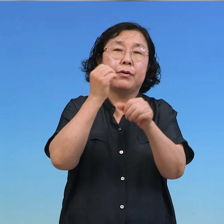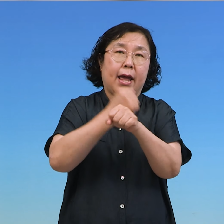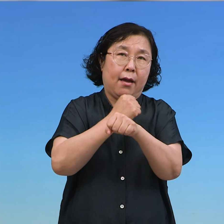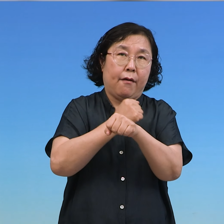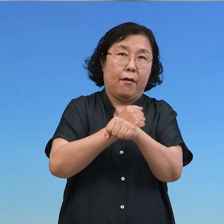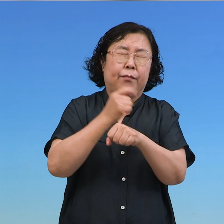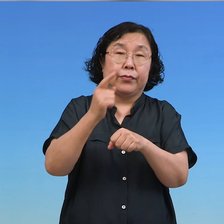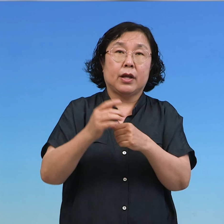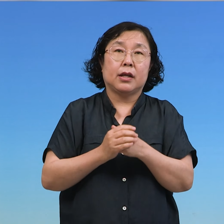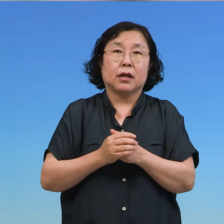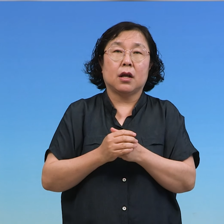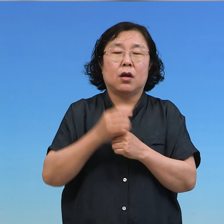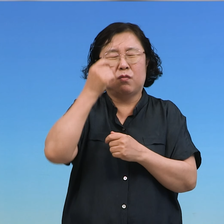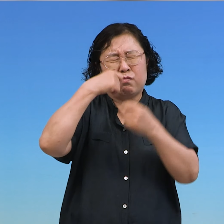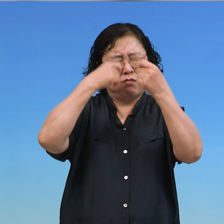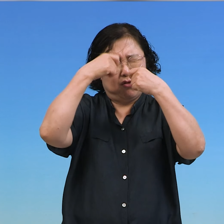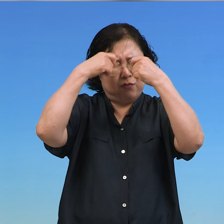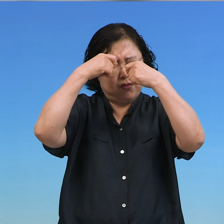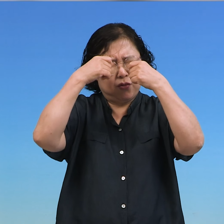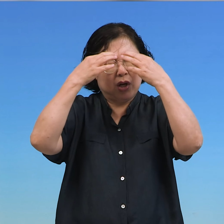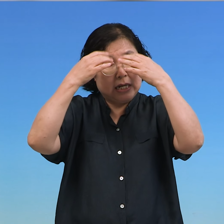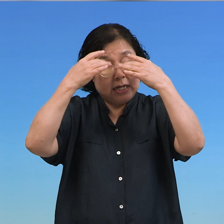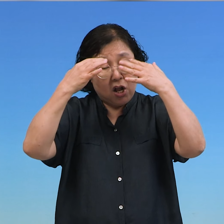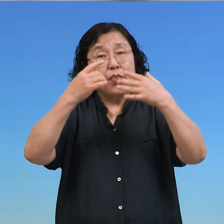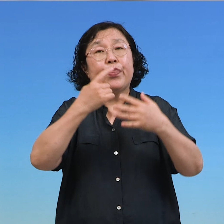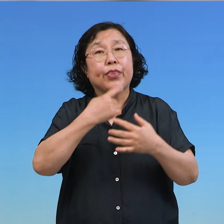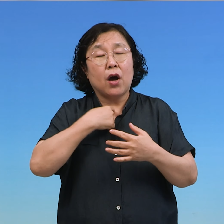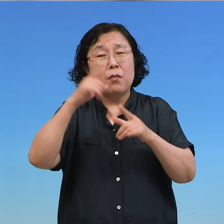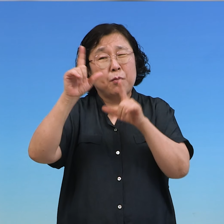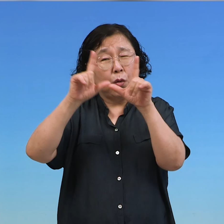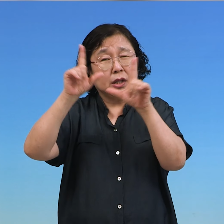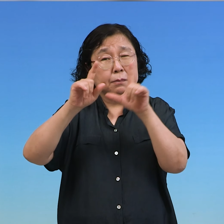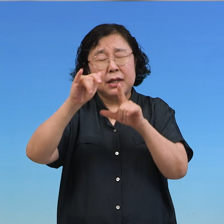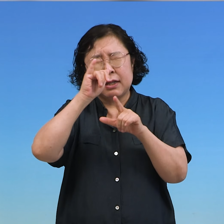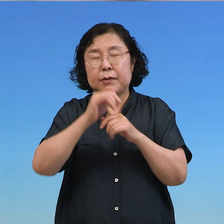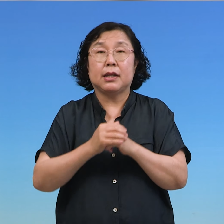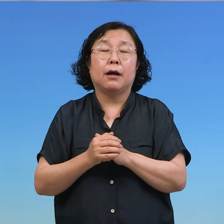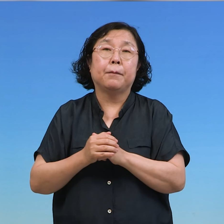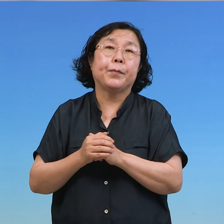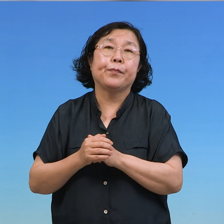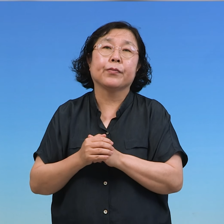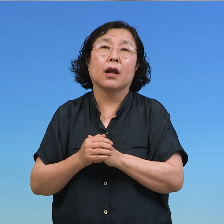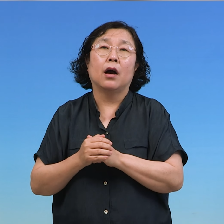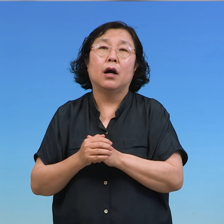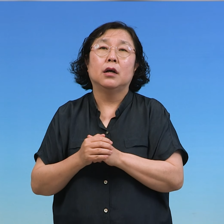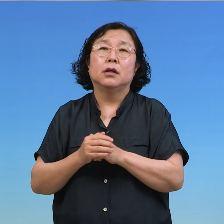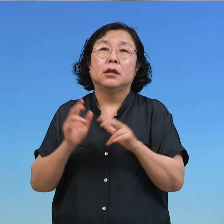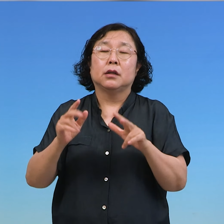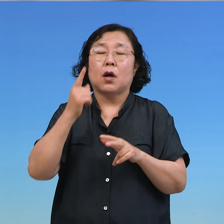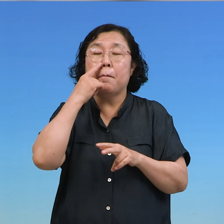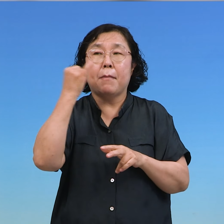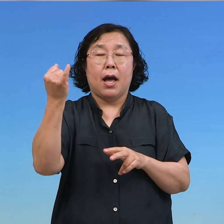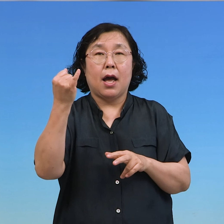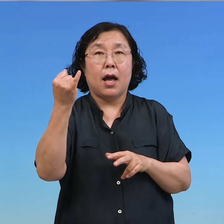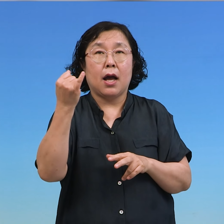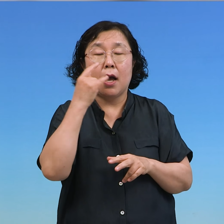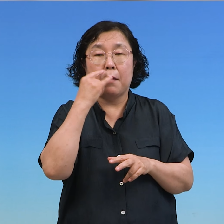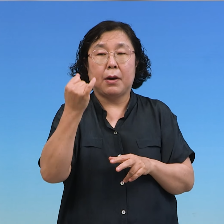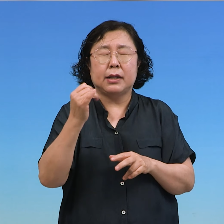도와주고 있는데 제가 눈물을 흘렸던 한 포인트가 있습니다 지금 이제